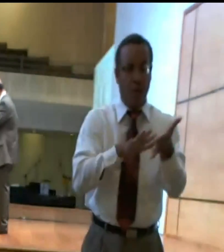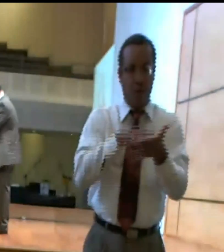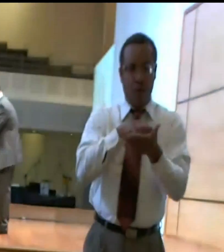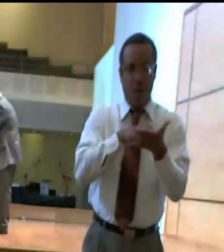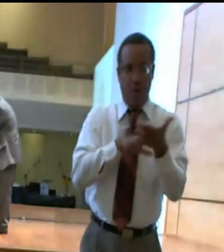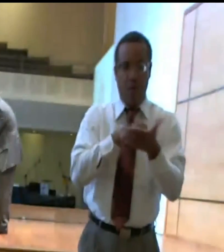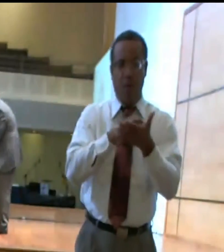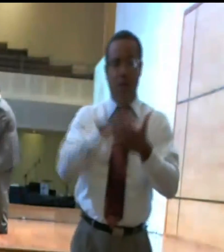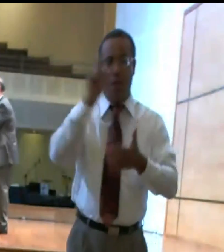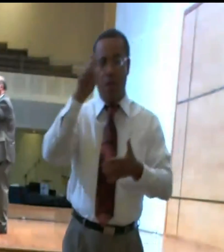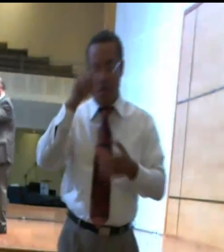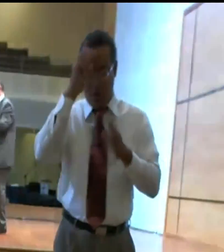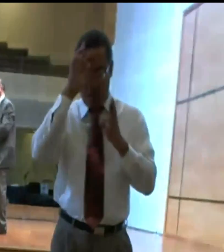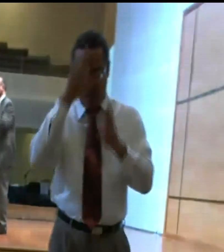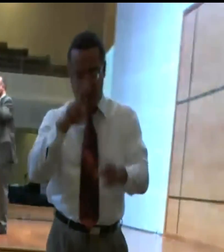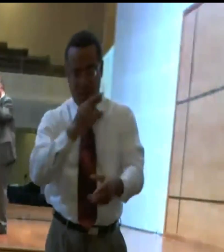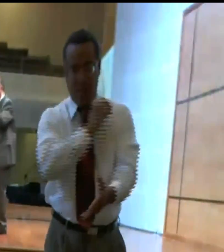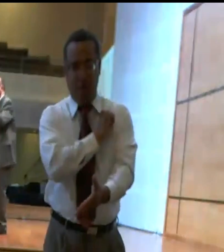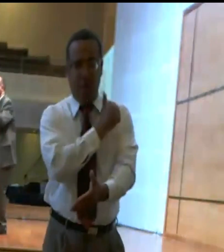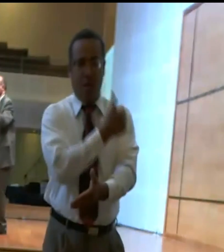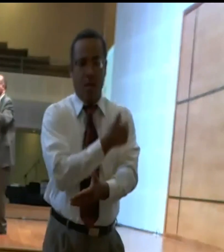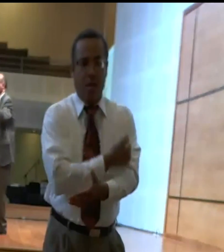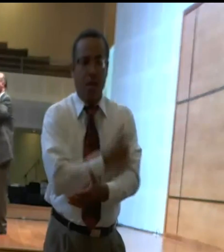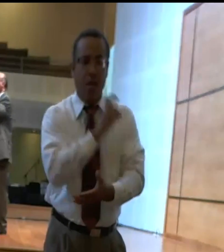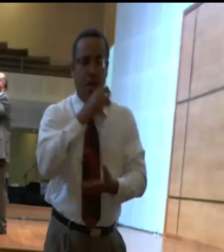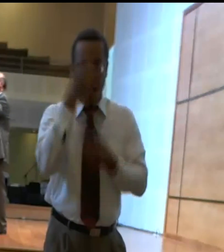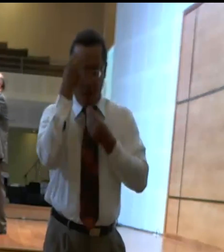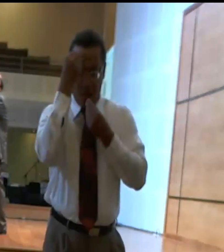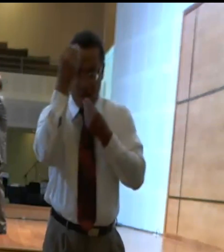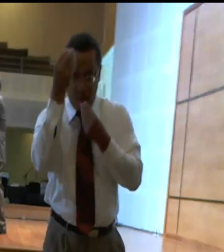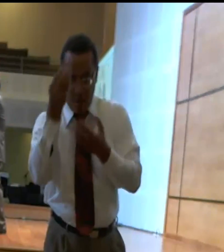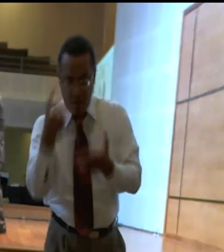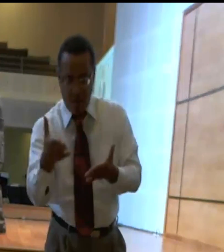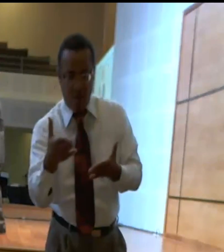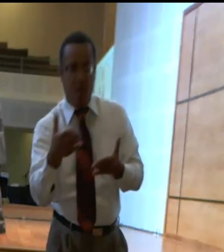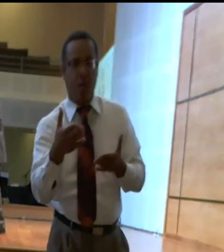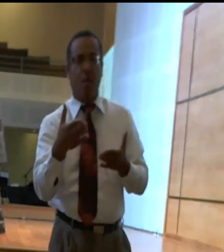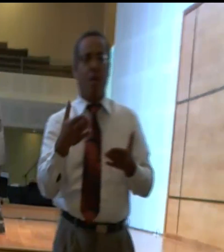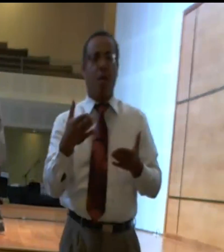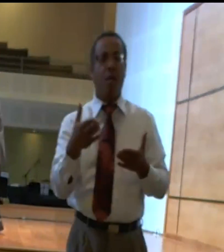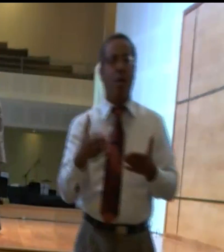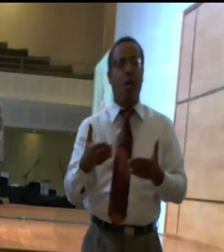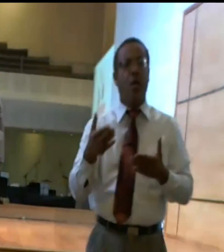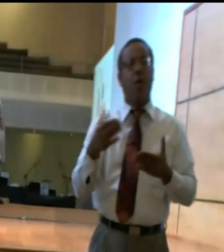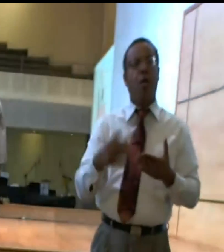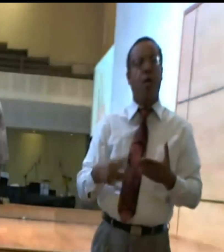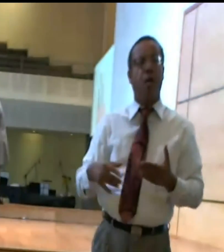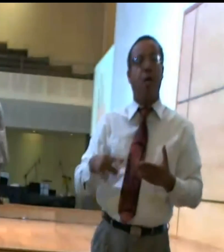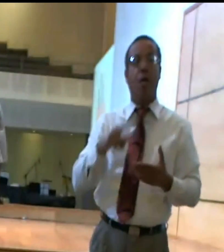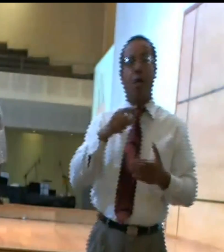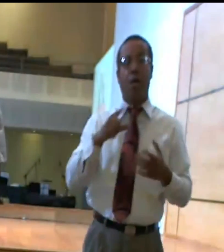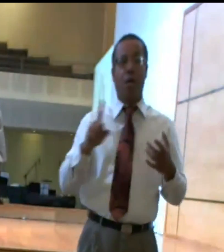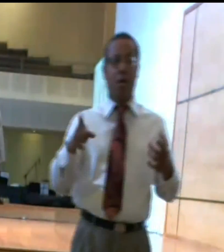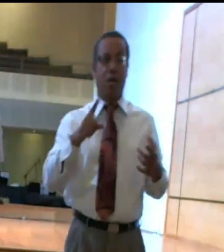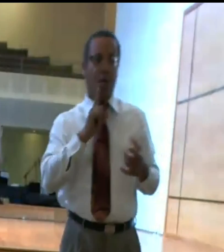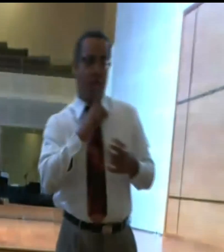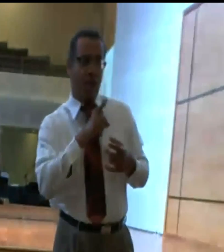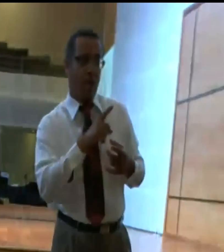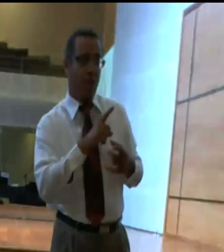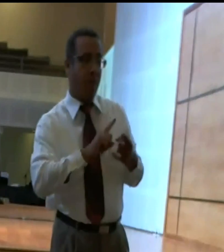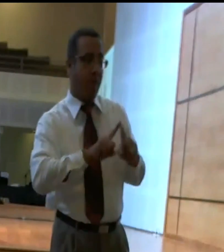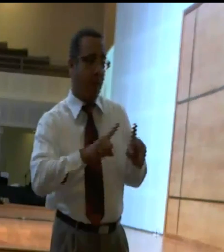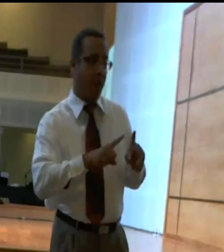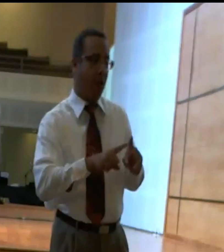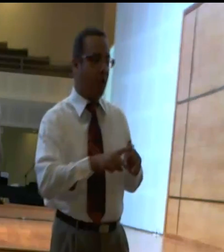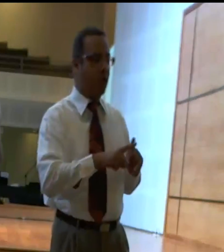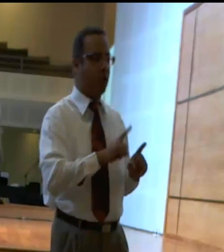hermanos. Debemos respetar la autoridad y debemos obedecerla, a menos que entre en conflicto con la autoridad de